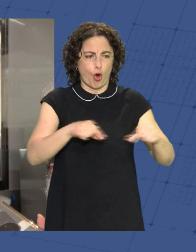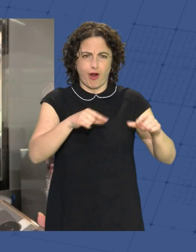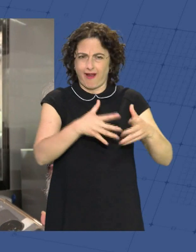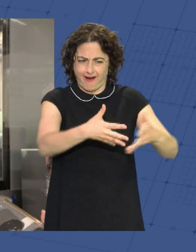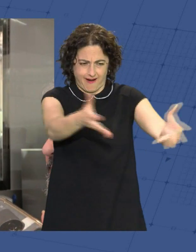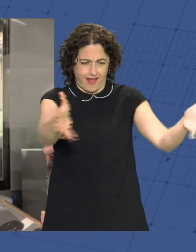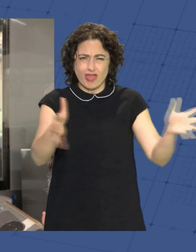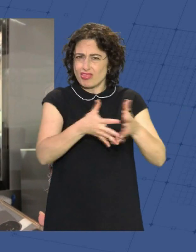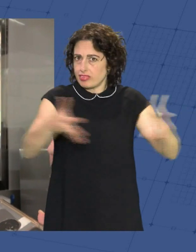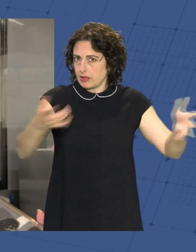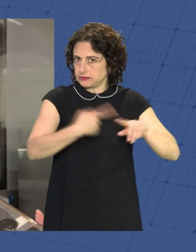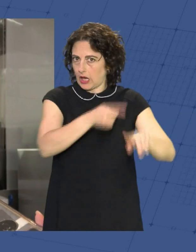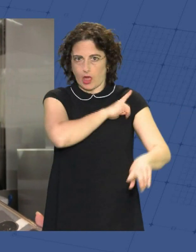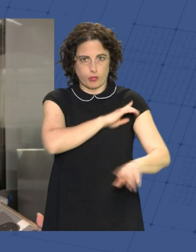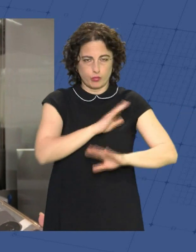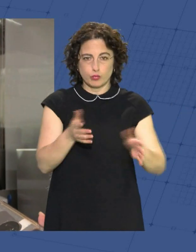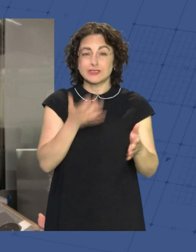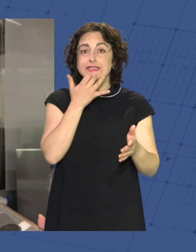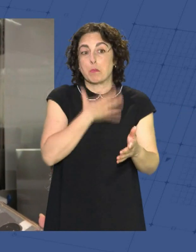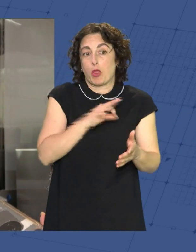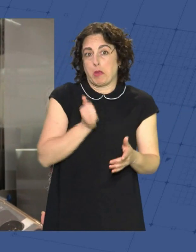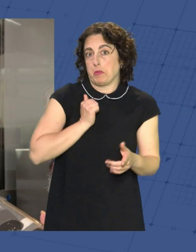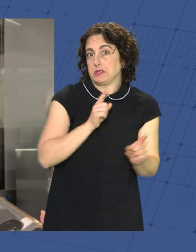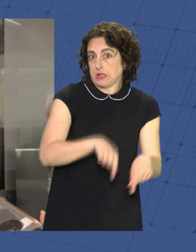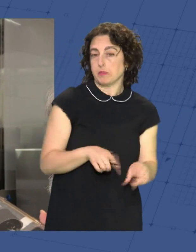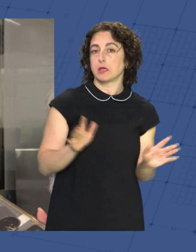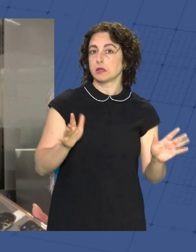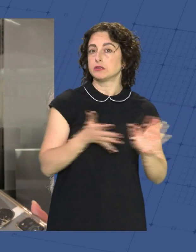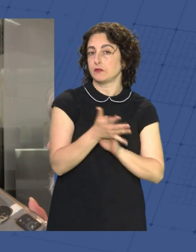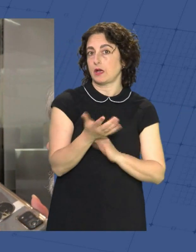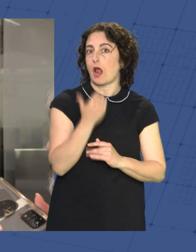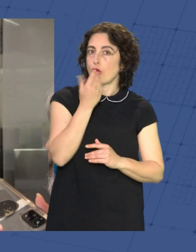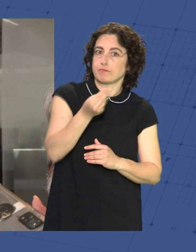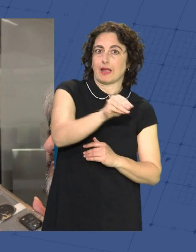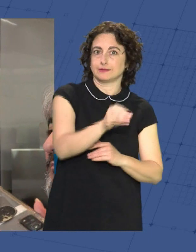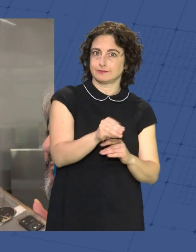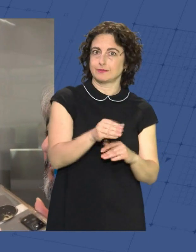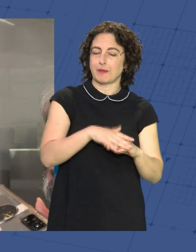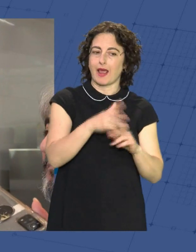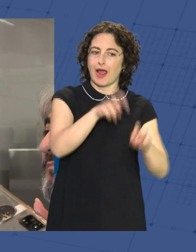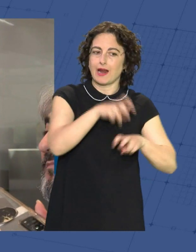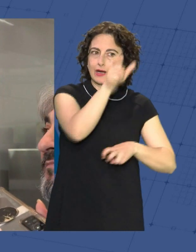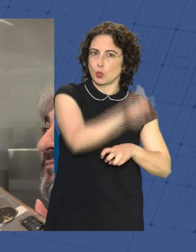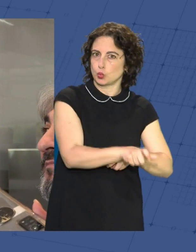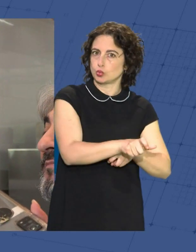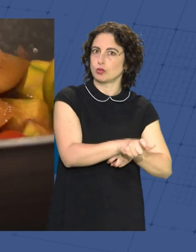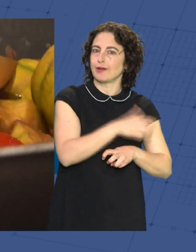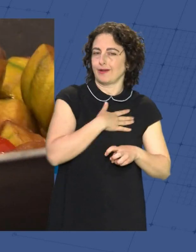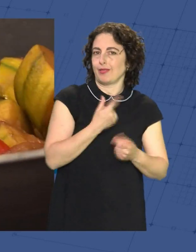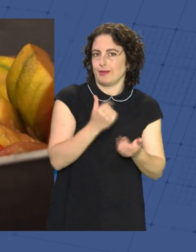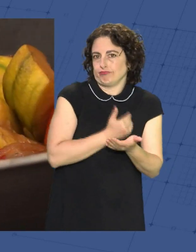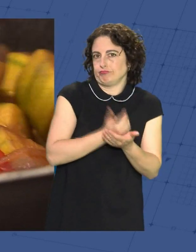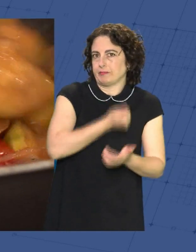exagerada de grande, si se le puede sacar a eso, pues tendríamos algo más para que el agricultor se le pueda costear.